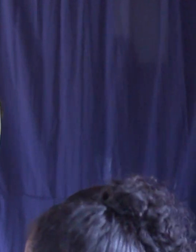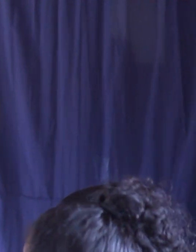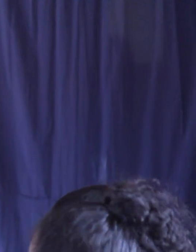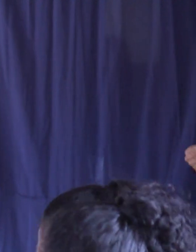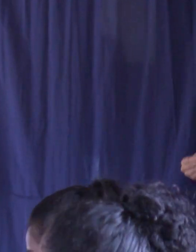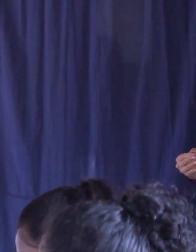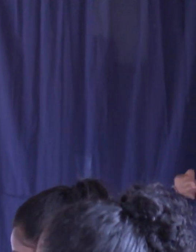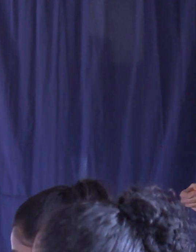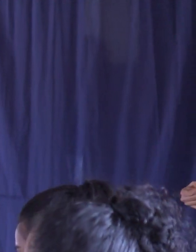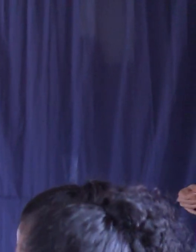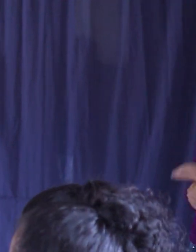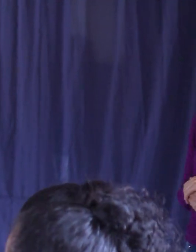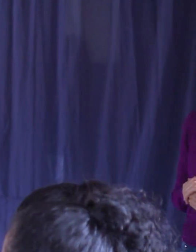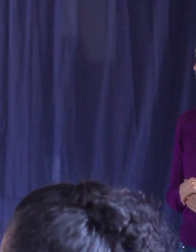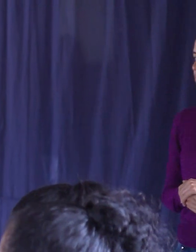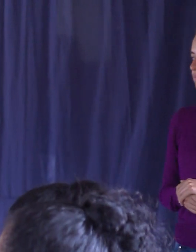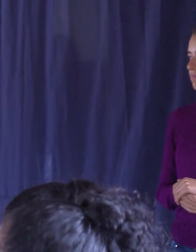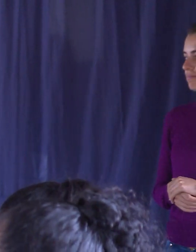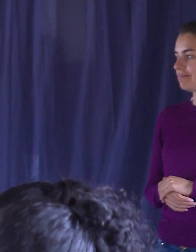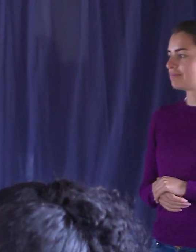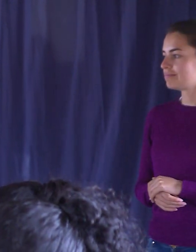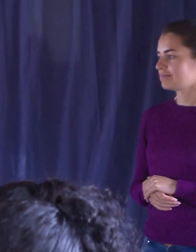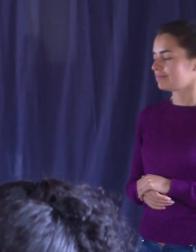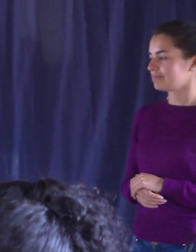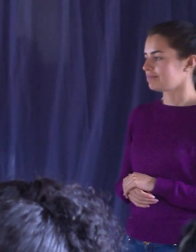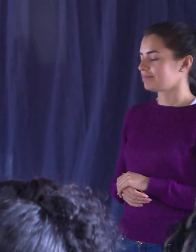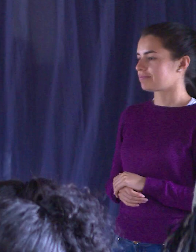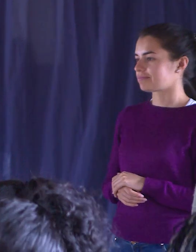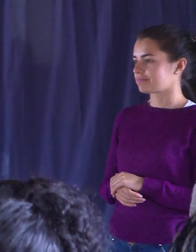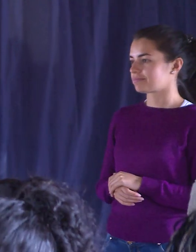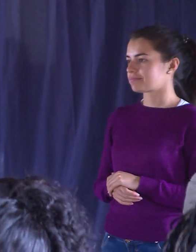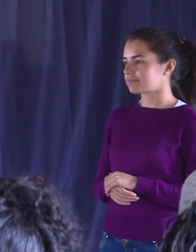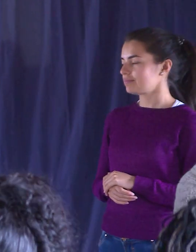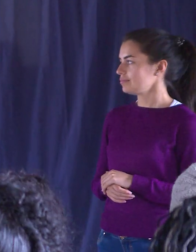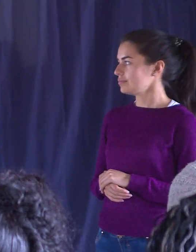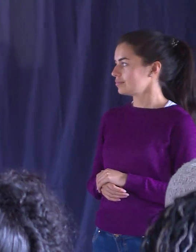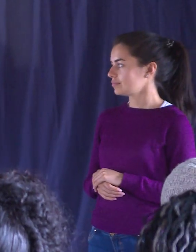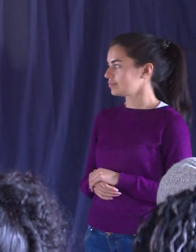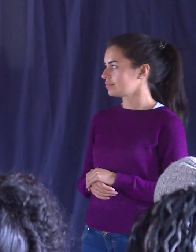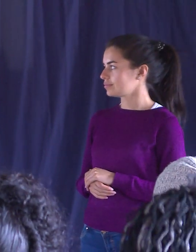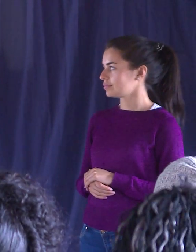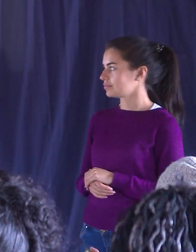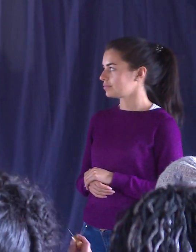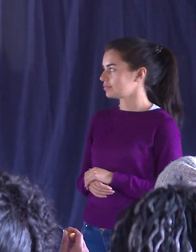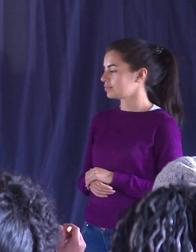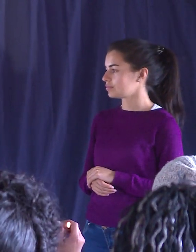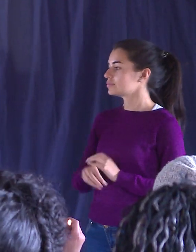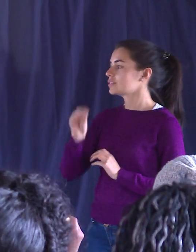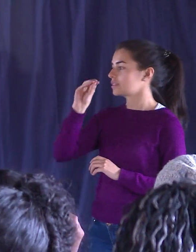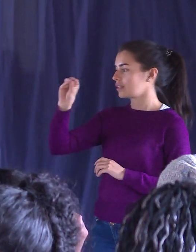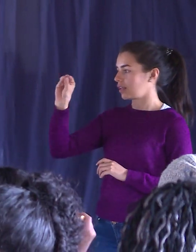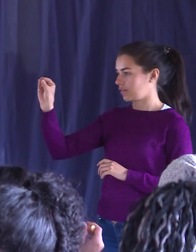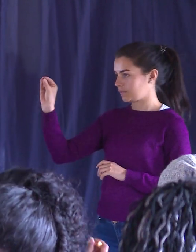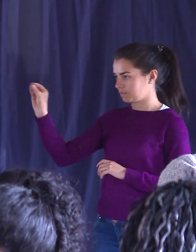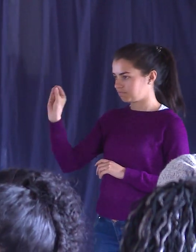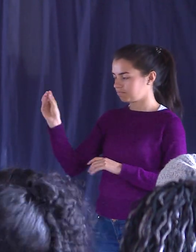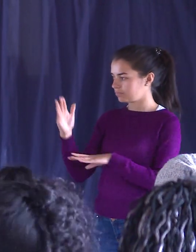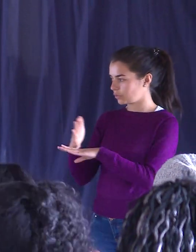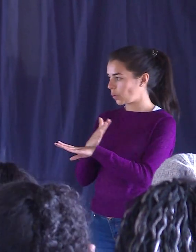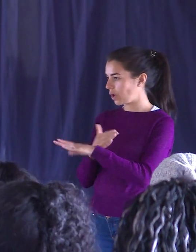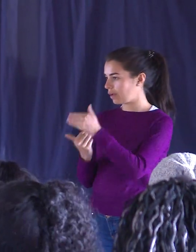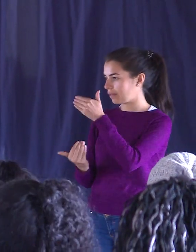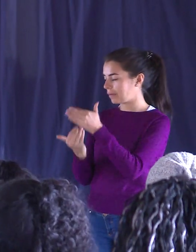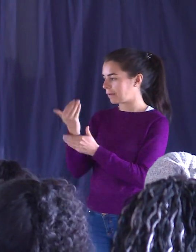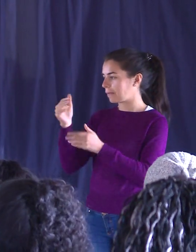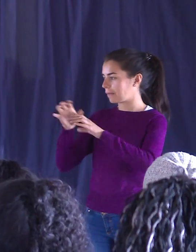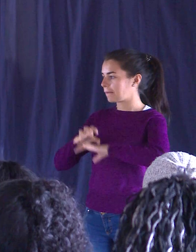pues ahí estaremos haciendo varias actividades también con la comunidad local. Como un avisito previo, antes de iniciar